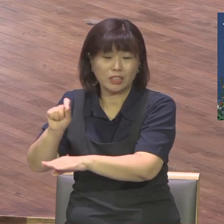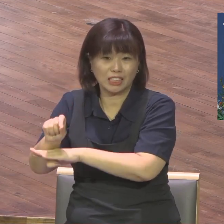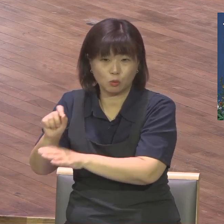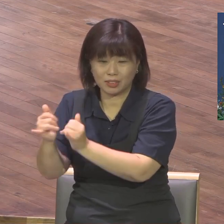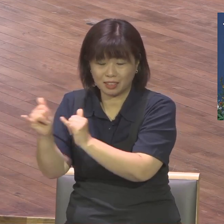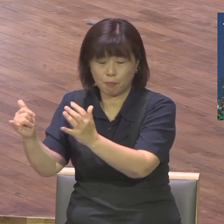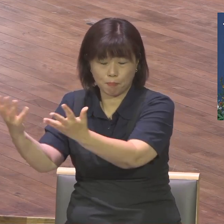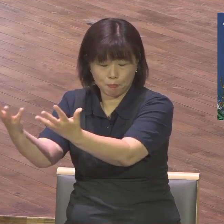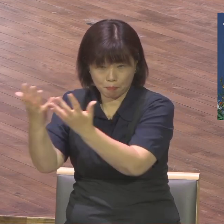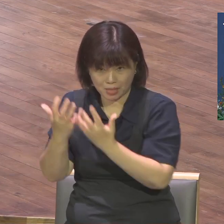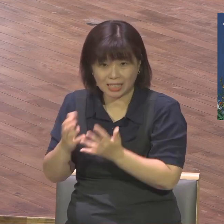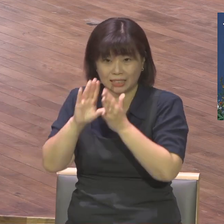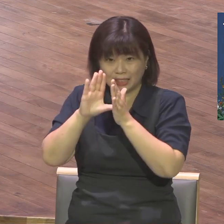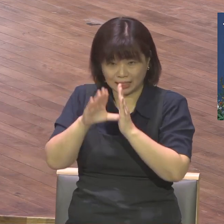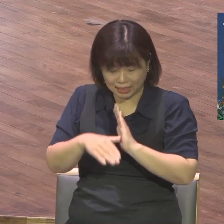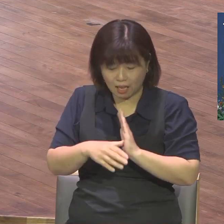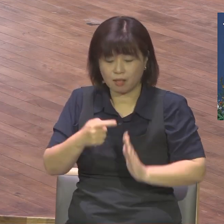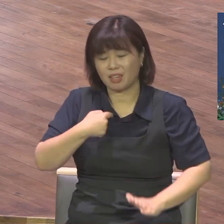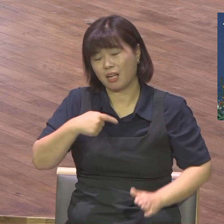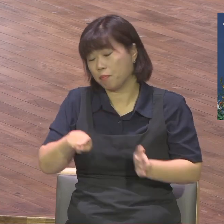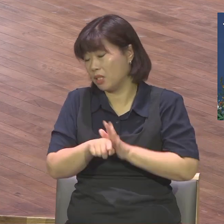수많은 강서 구민들이 와서